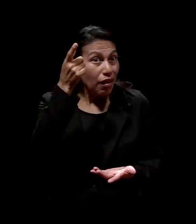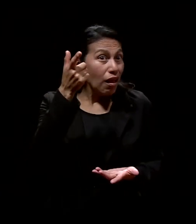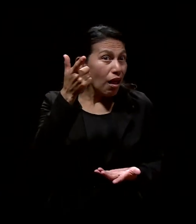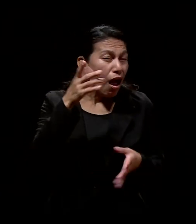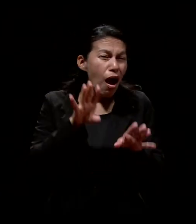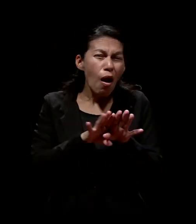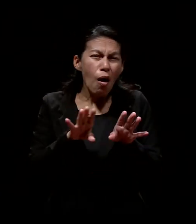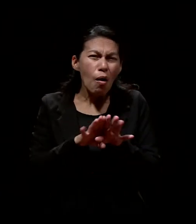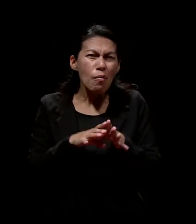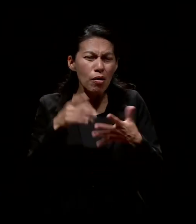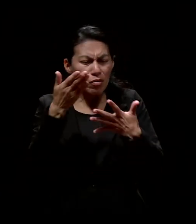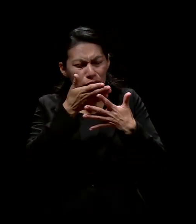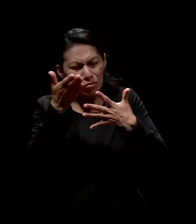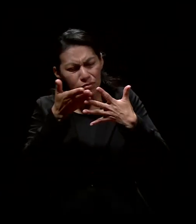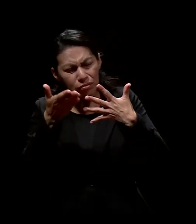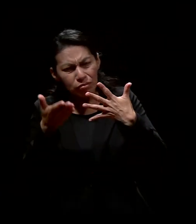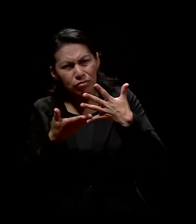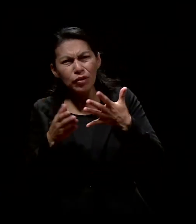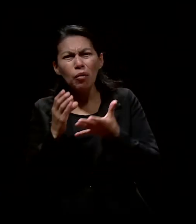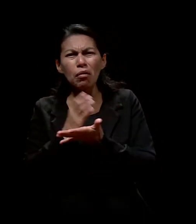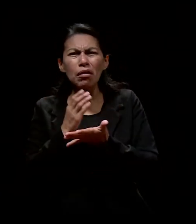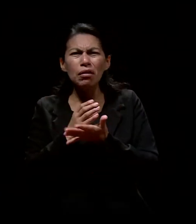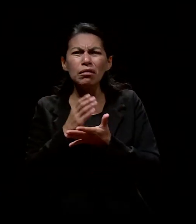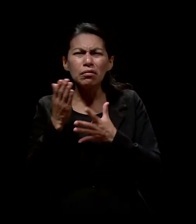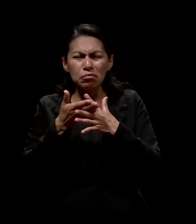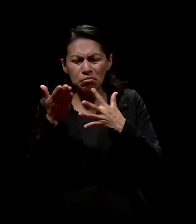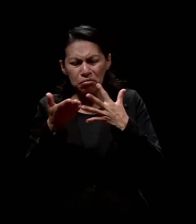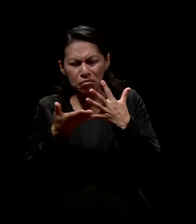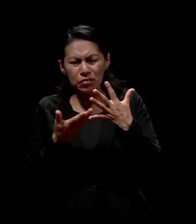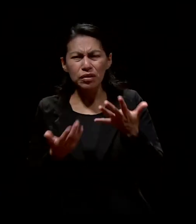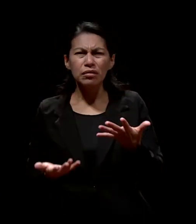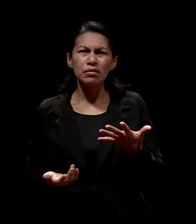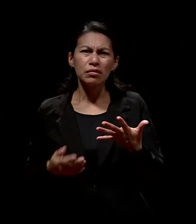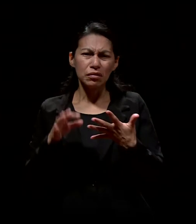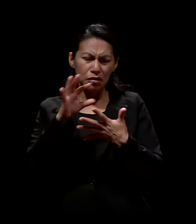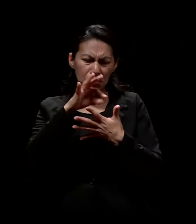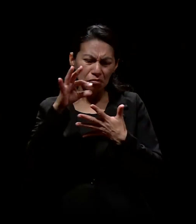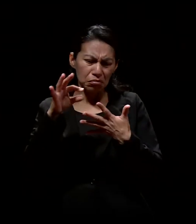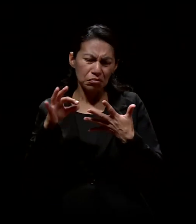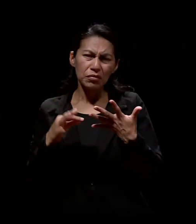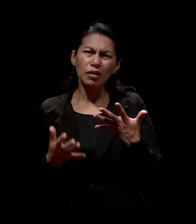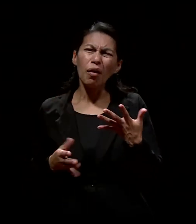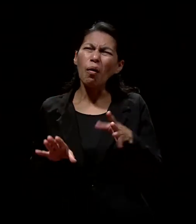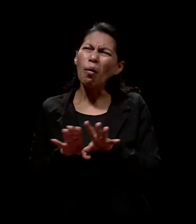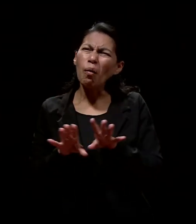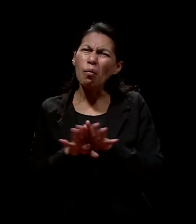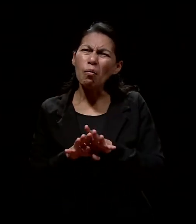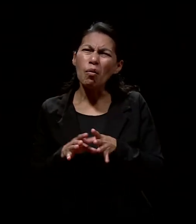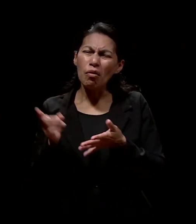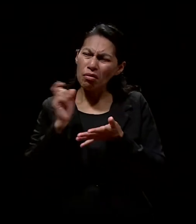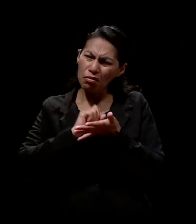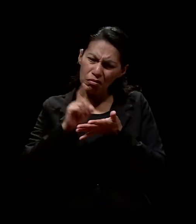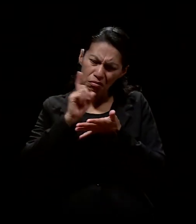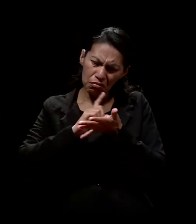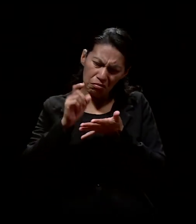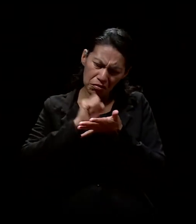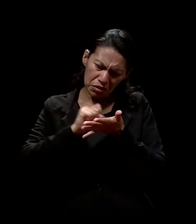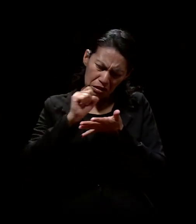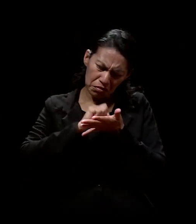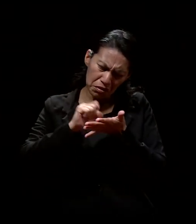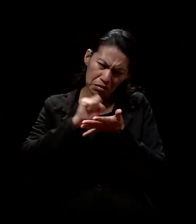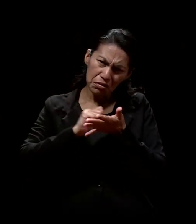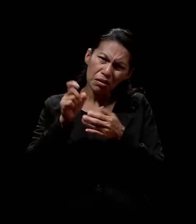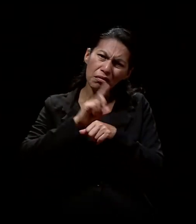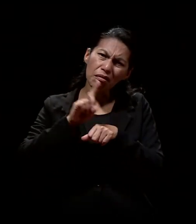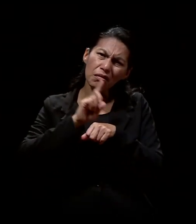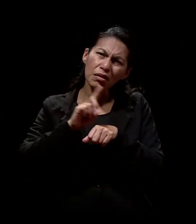dividir todas estas, digamos, pedidos o agradecimientos a Dios, clasificarlo y